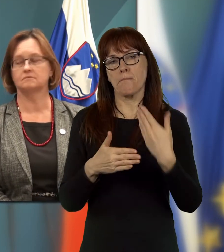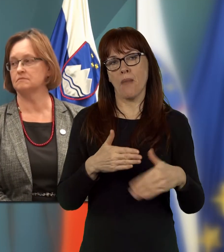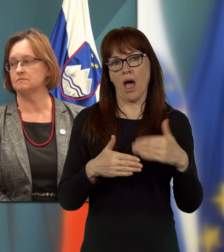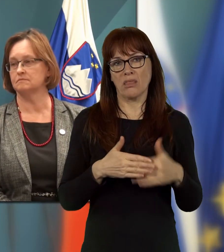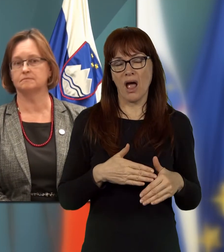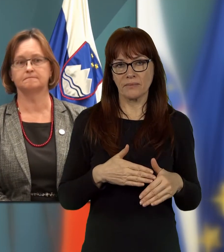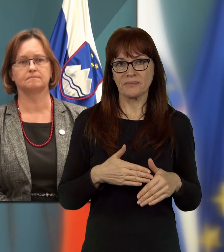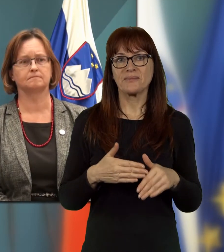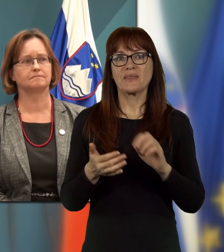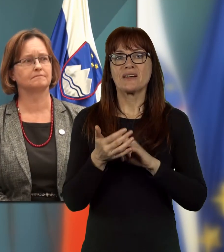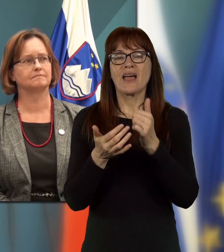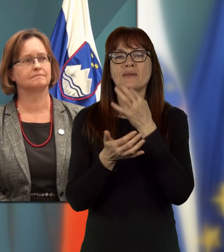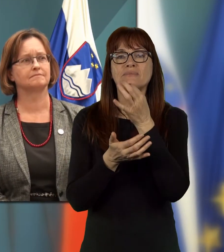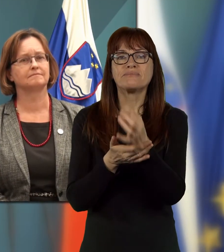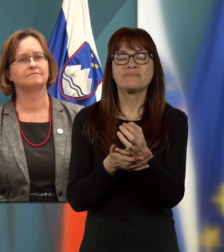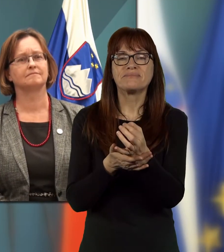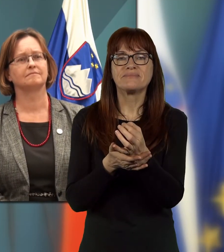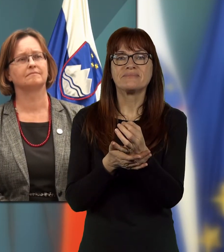ga manjka. Samo še to,